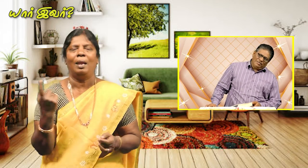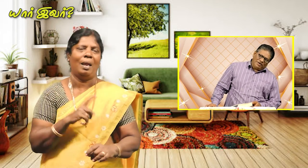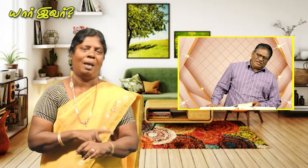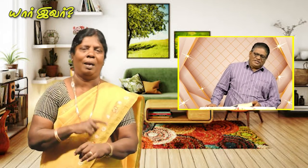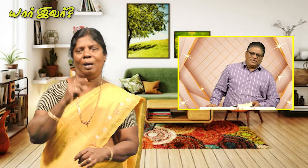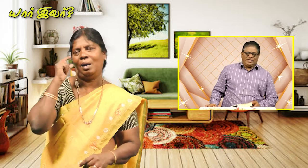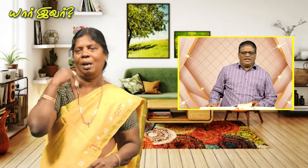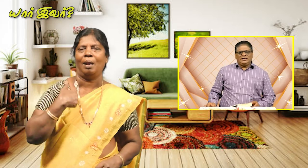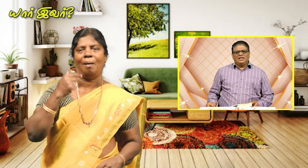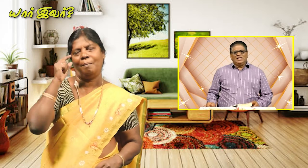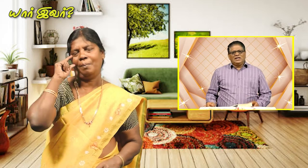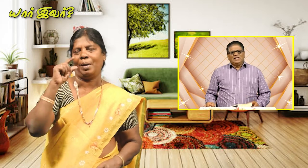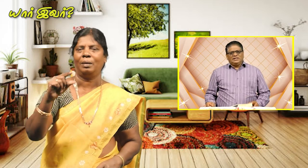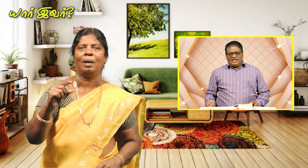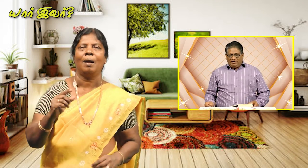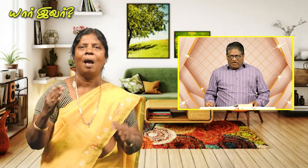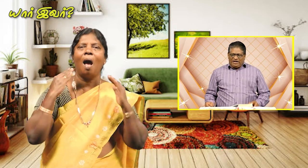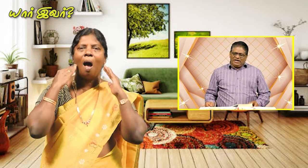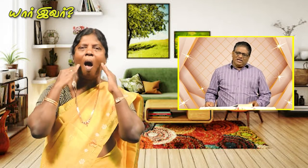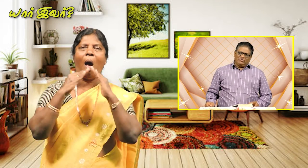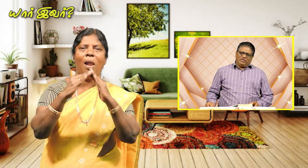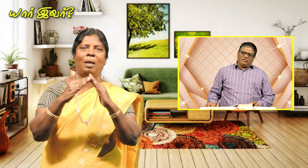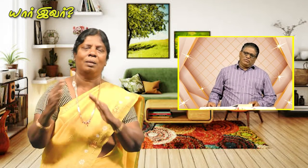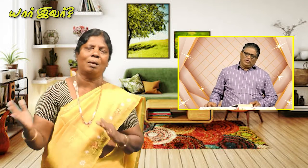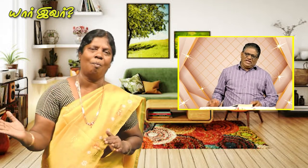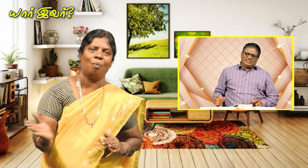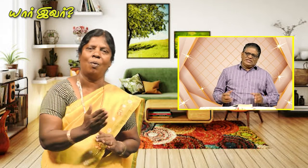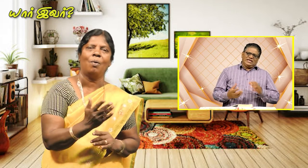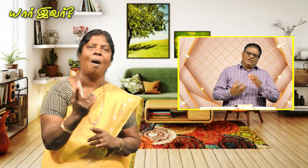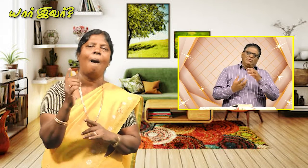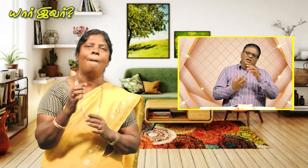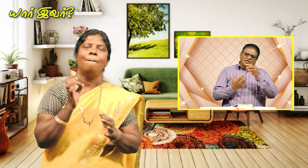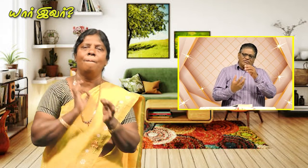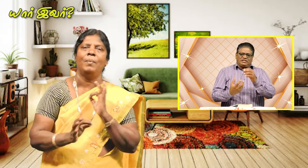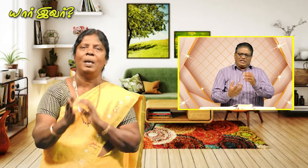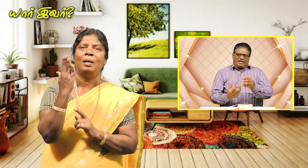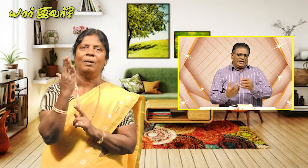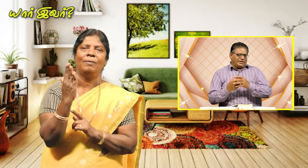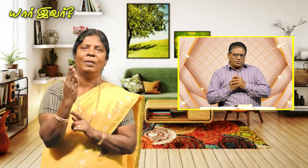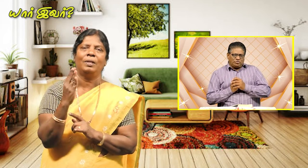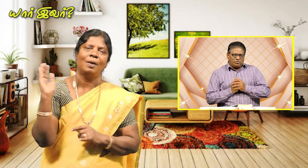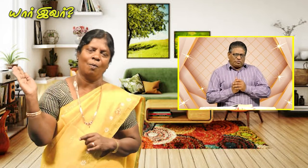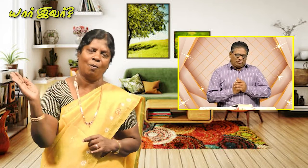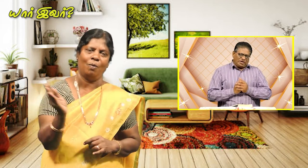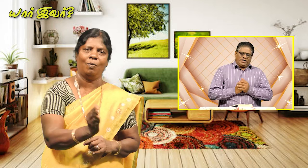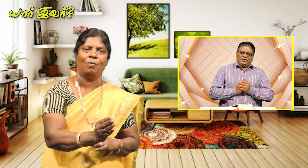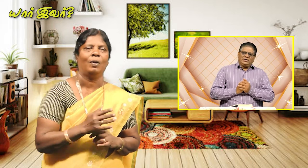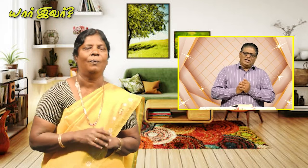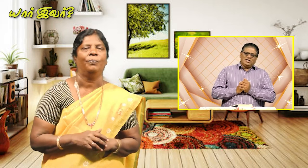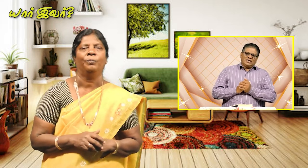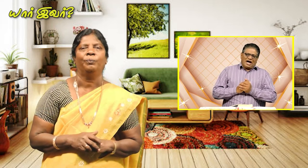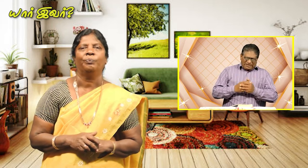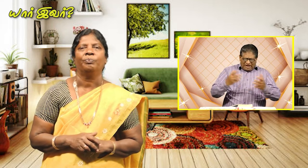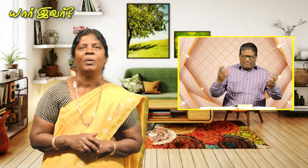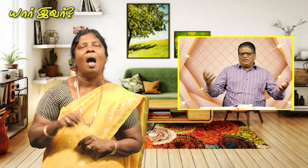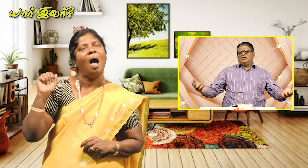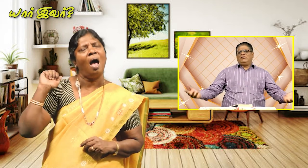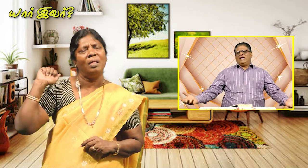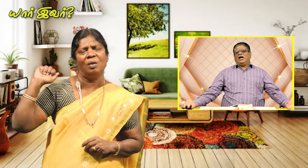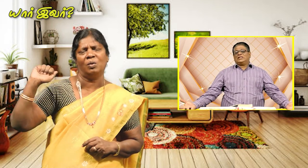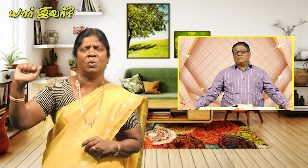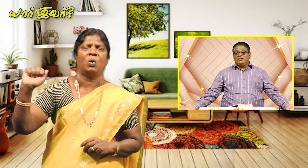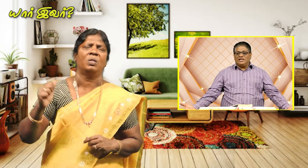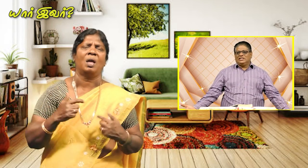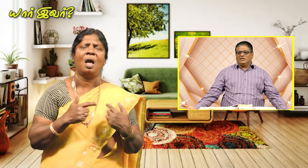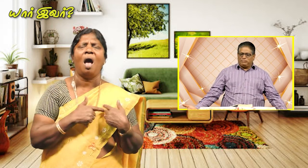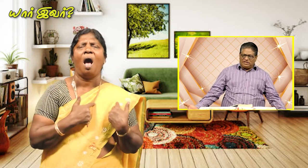நேரங்களில் நான் பார்த்திருக்கிறேன், தேவாலயங்களுக்கு வரும்போதே சிலர் மெழுகுவர்த்திகளை எடுத்துக்கொண்டு வருவார்கள். அது